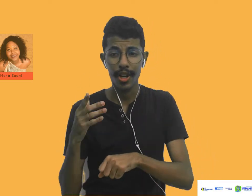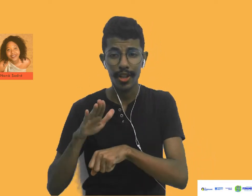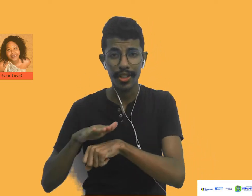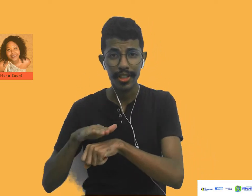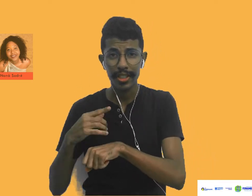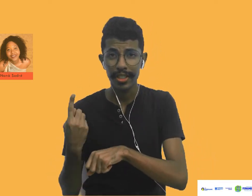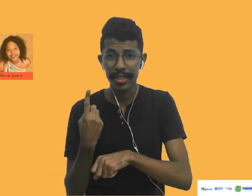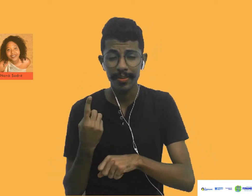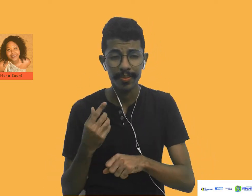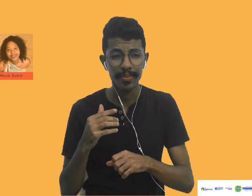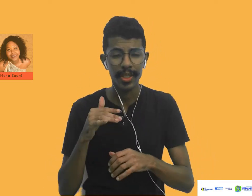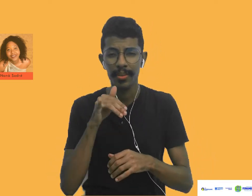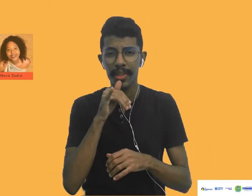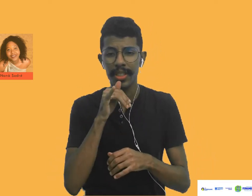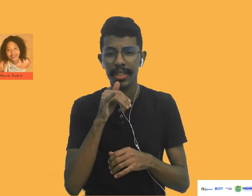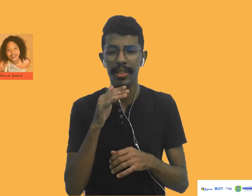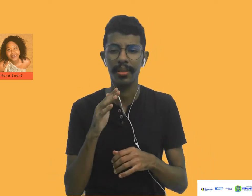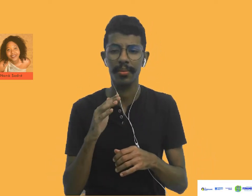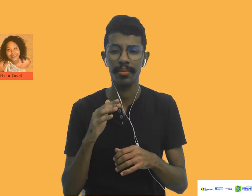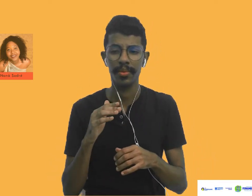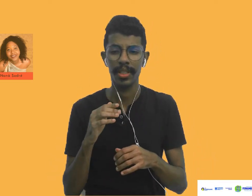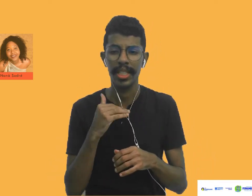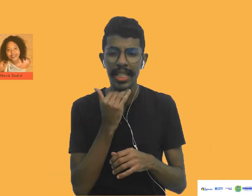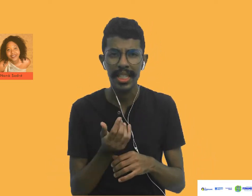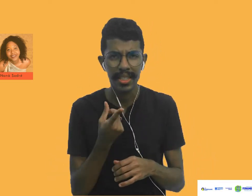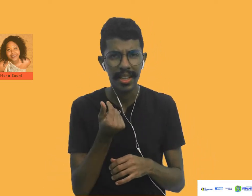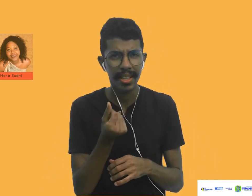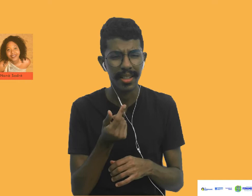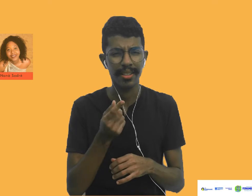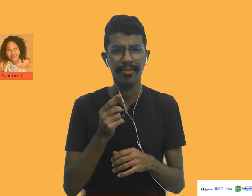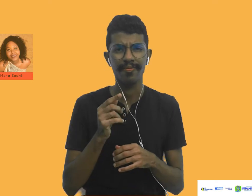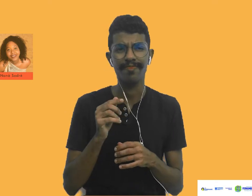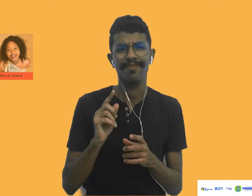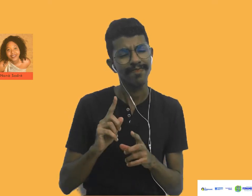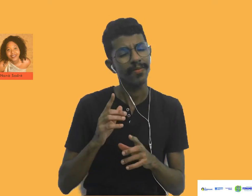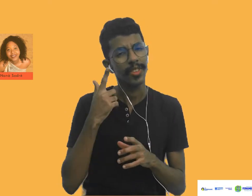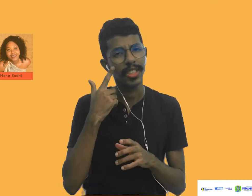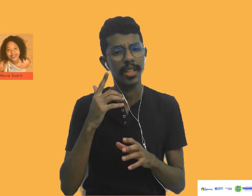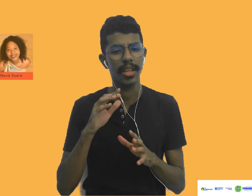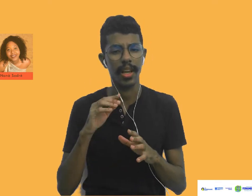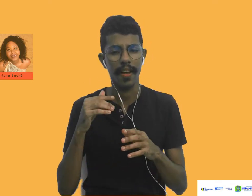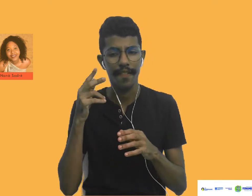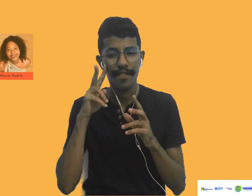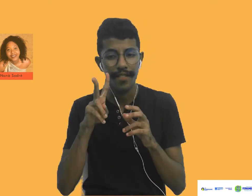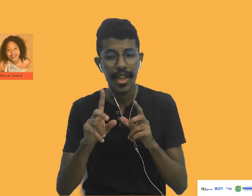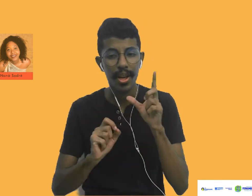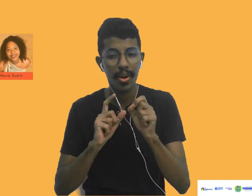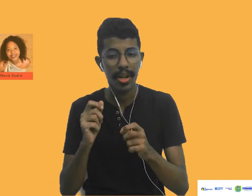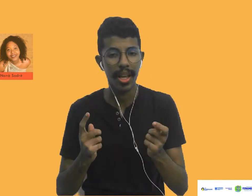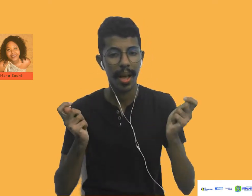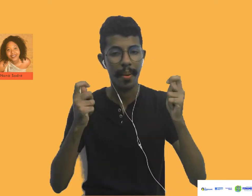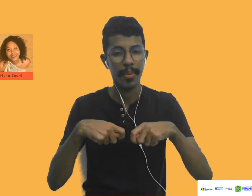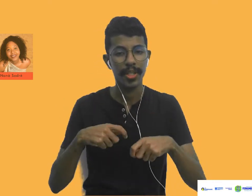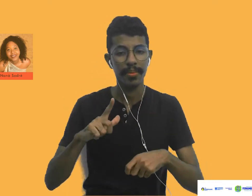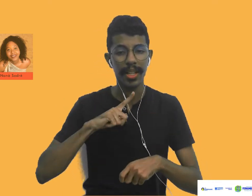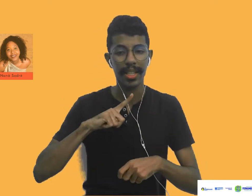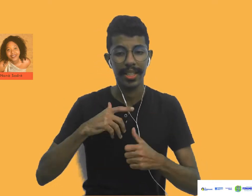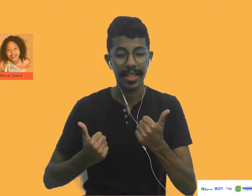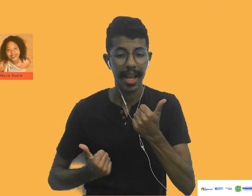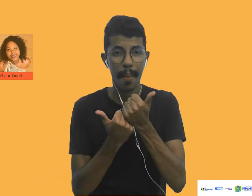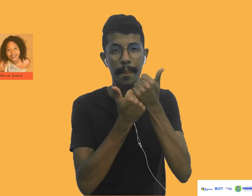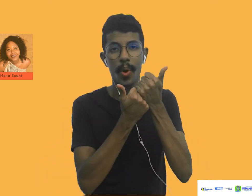caminhar sozinho, né? Isso não significa que caminhar sozinho é caminhar sem dinheiro, mas assim, vendo a